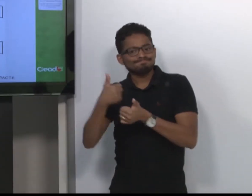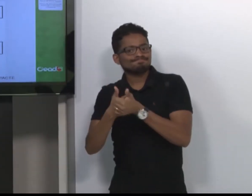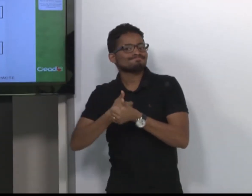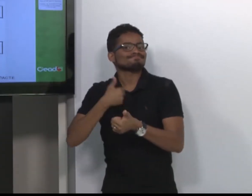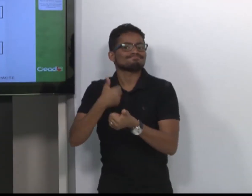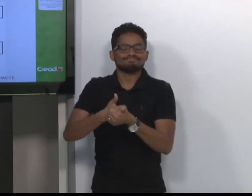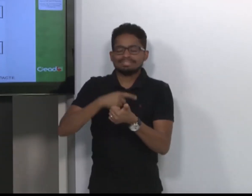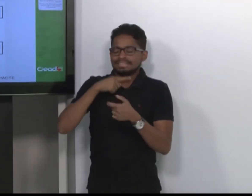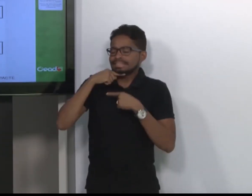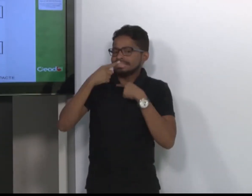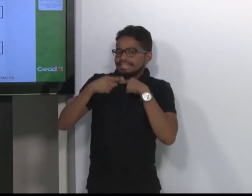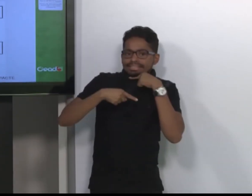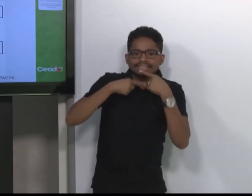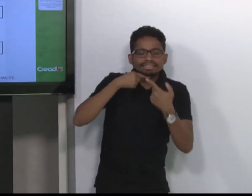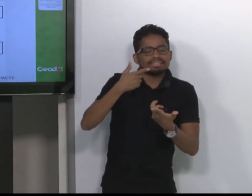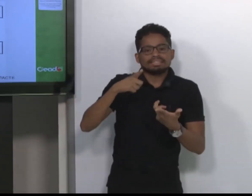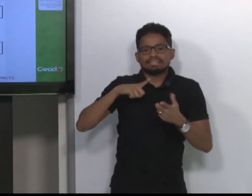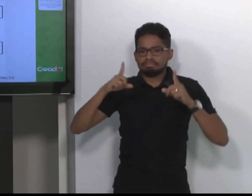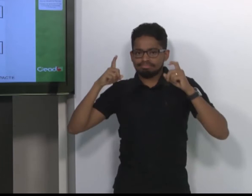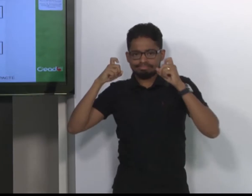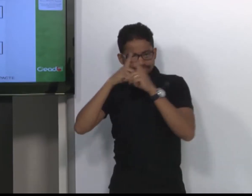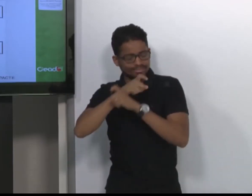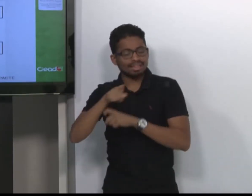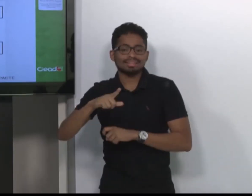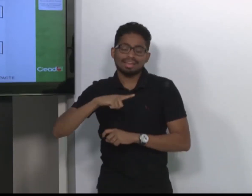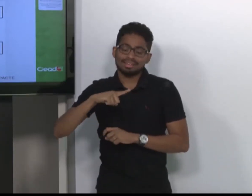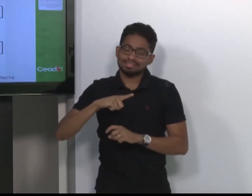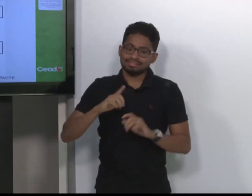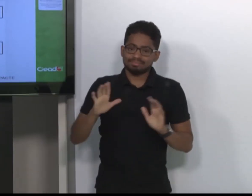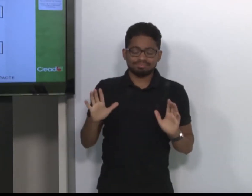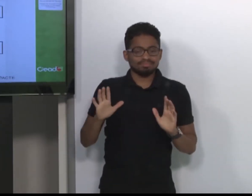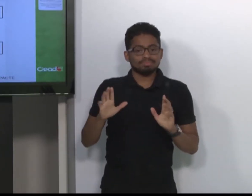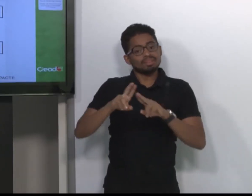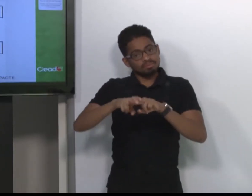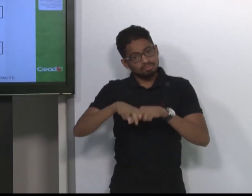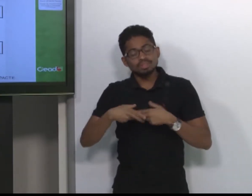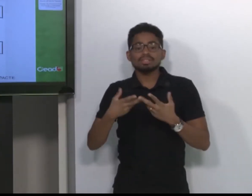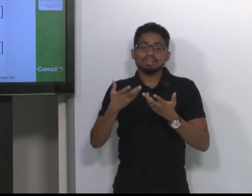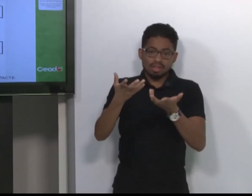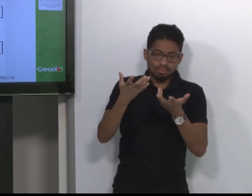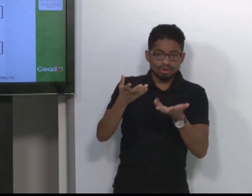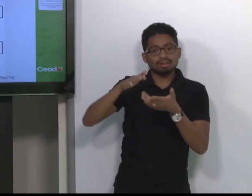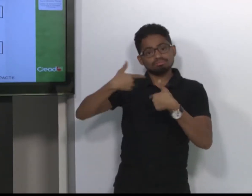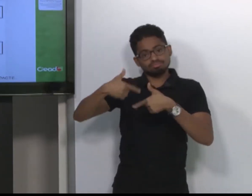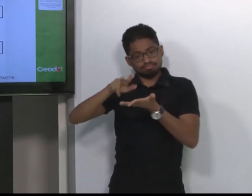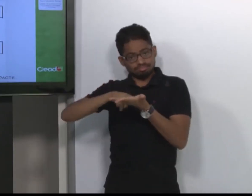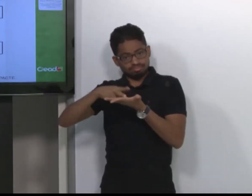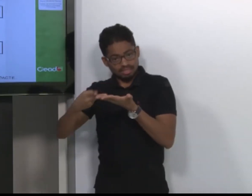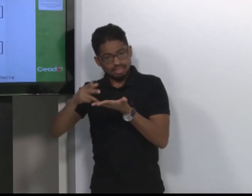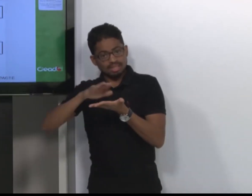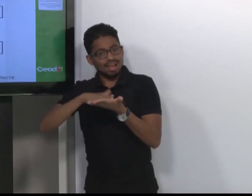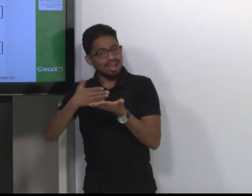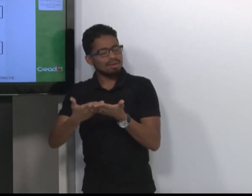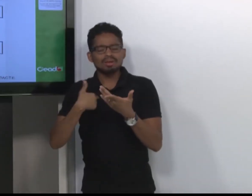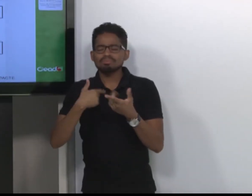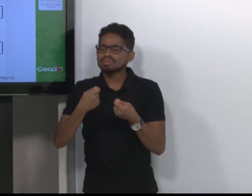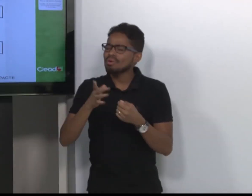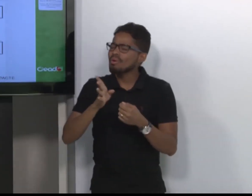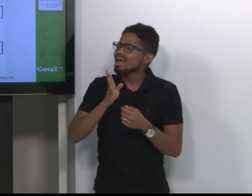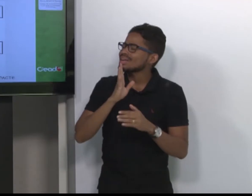interpretação. Por isso, ao se habilitar como tradutor-intérprete, é necessário o conhecimento